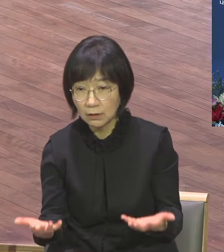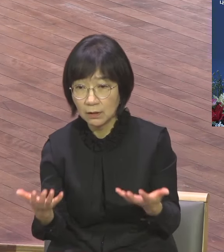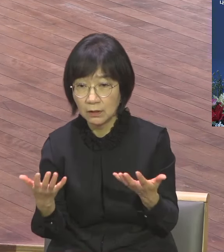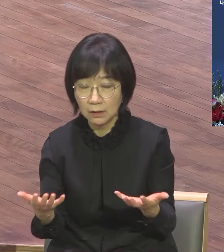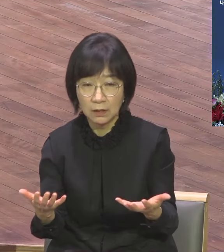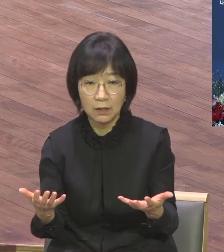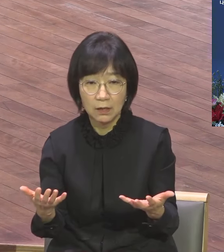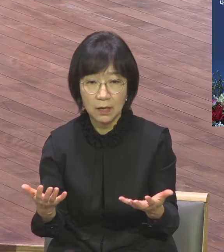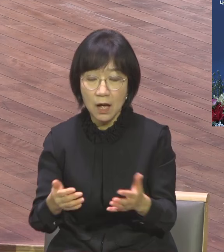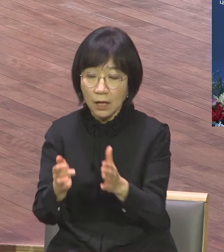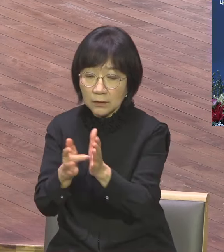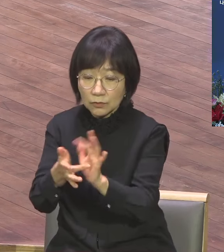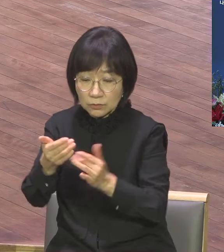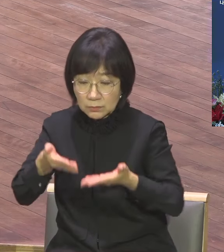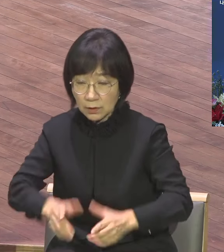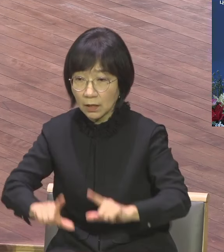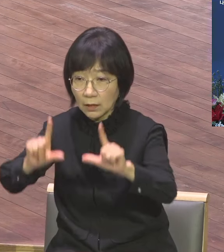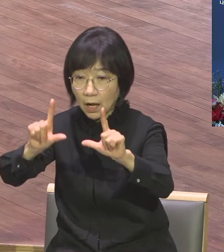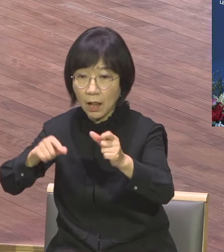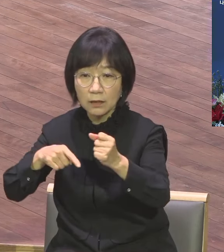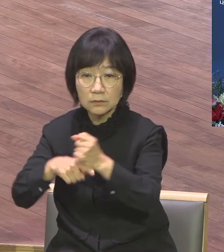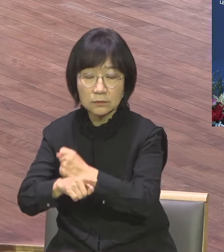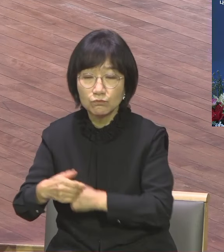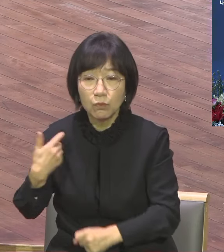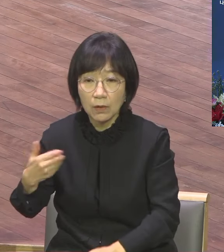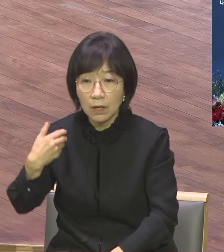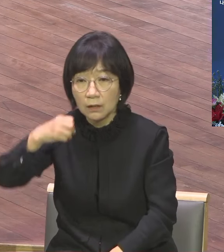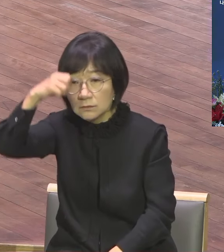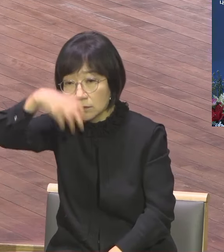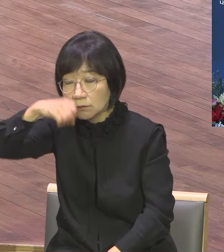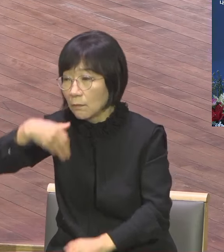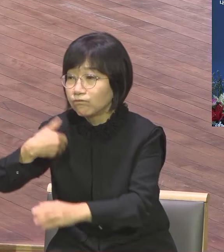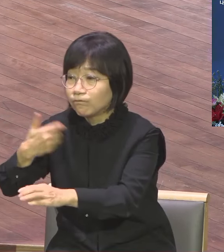이것들로 성탄의 본질을 싹 다 가려버렸어.